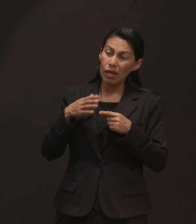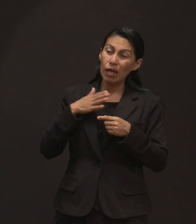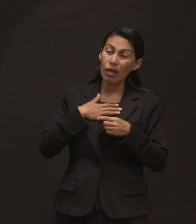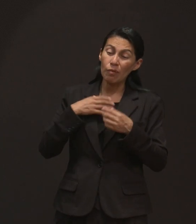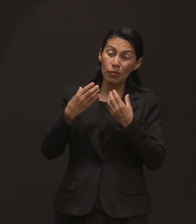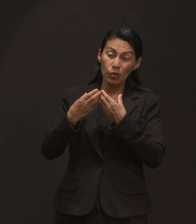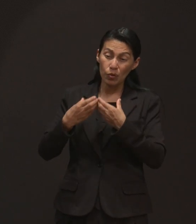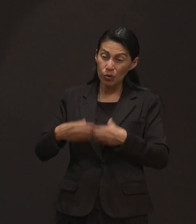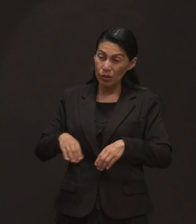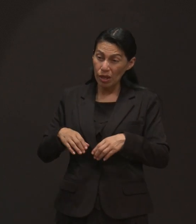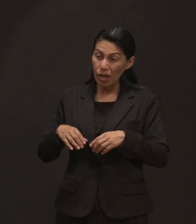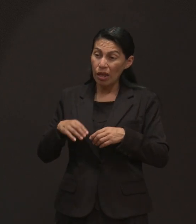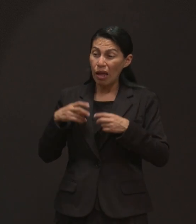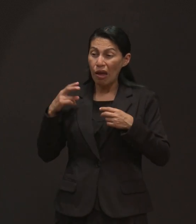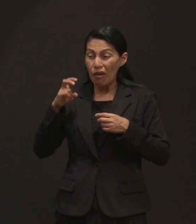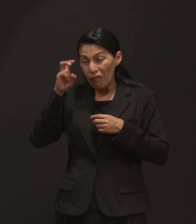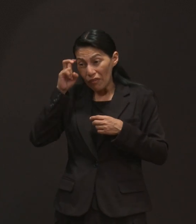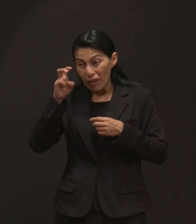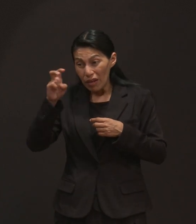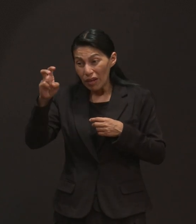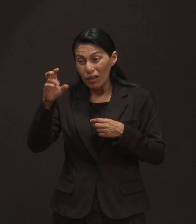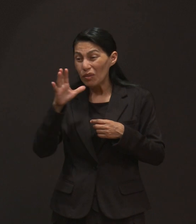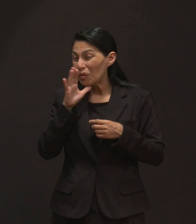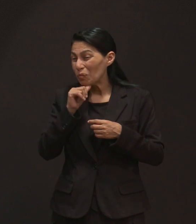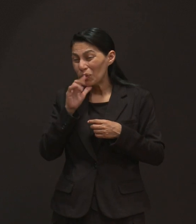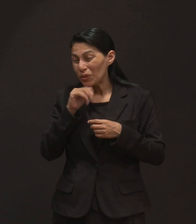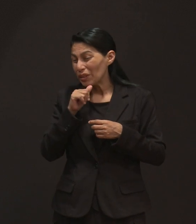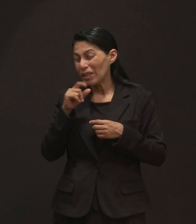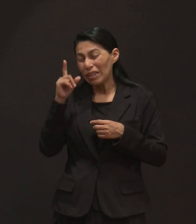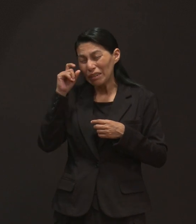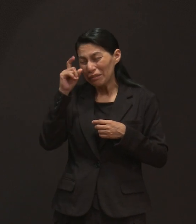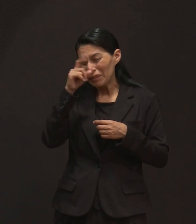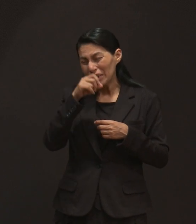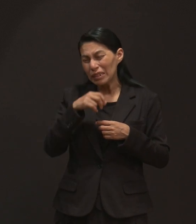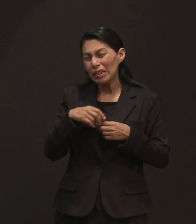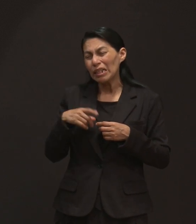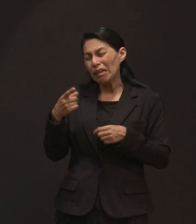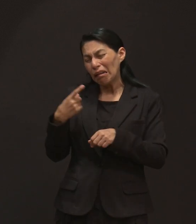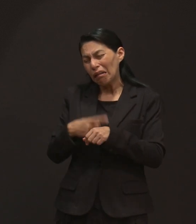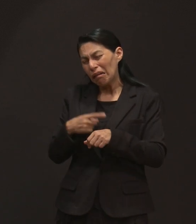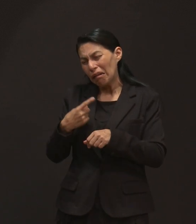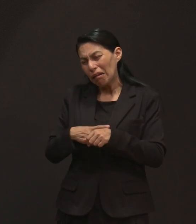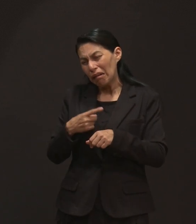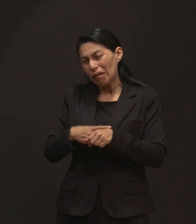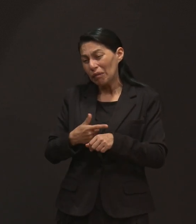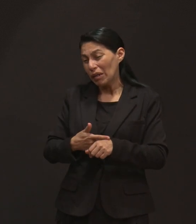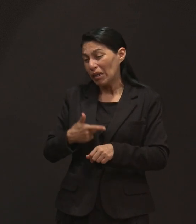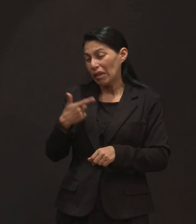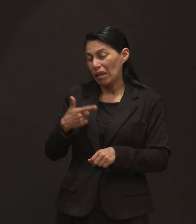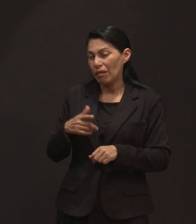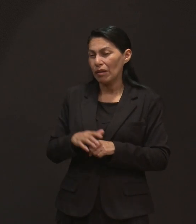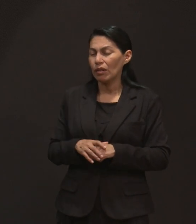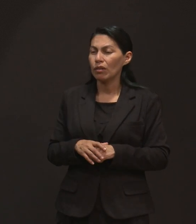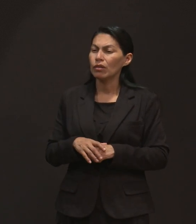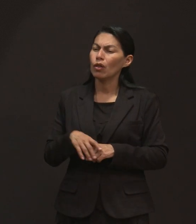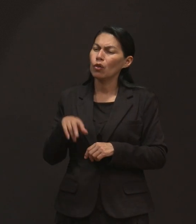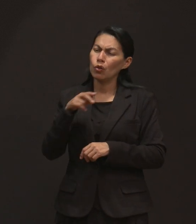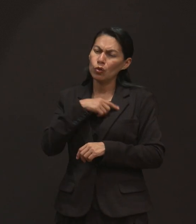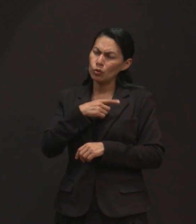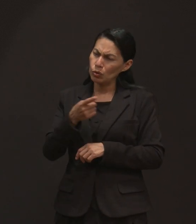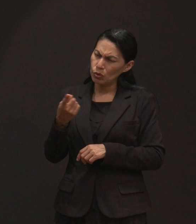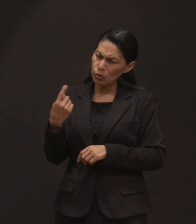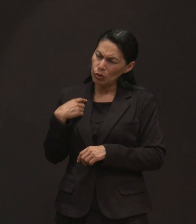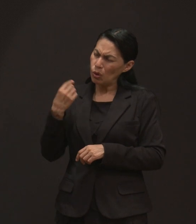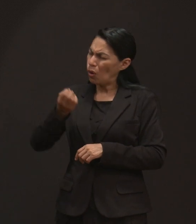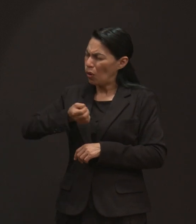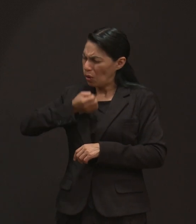estaba grande muy y muy avanzado y no le permitía ya viajar. Entonces, al hablar con